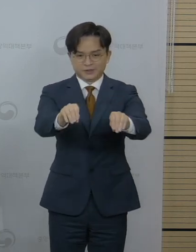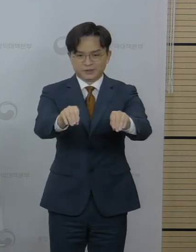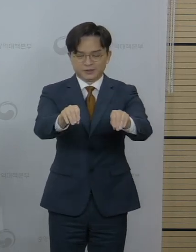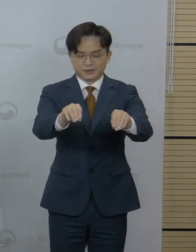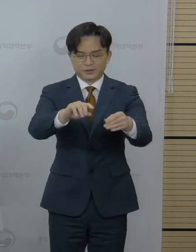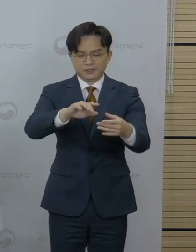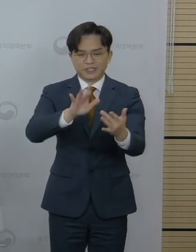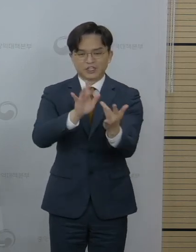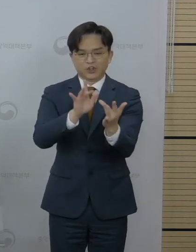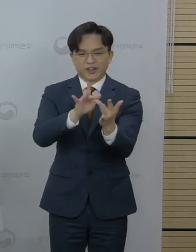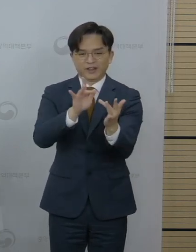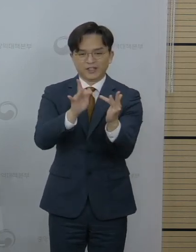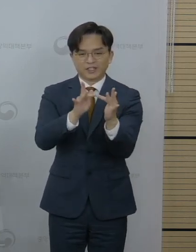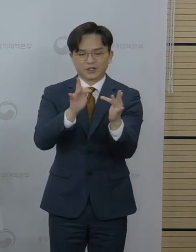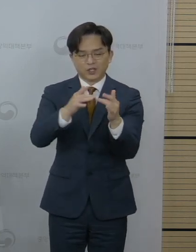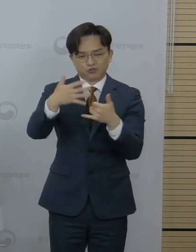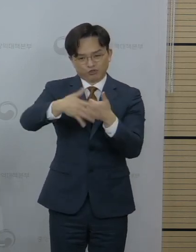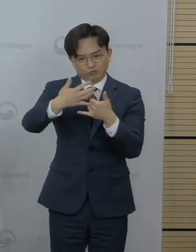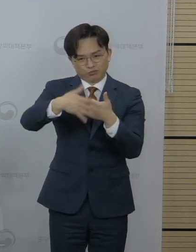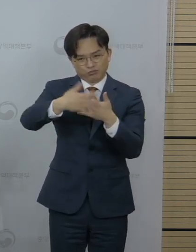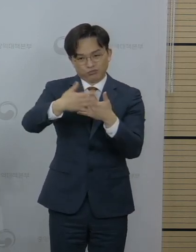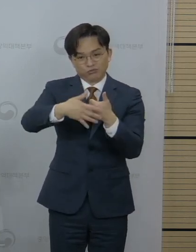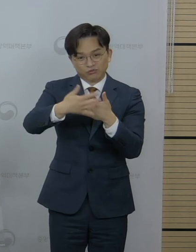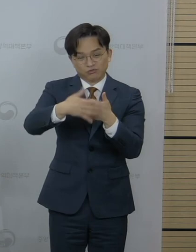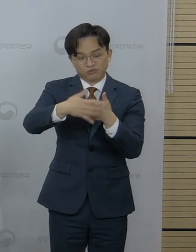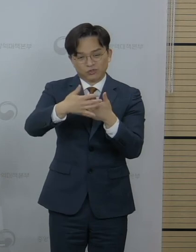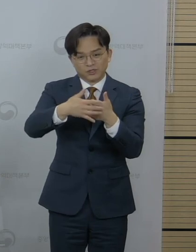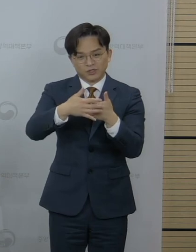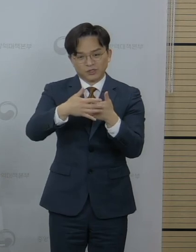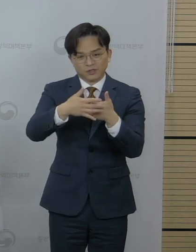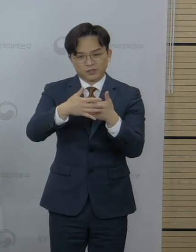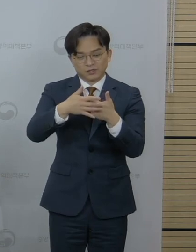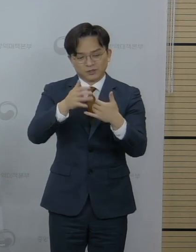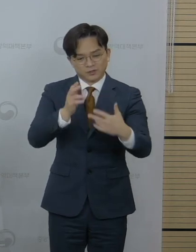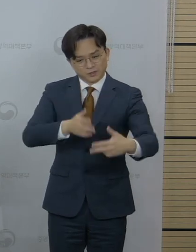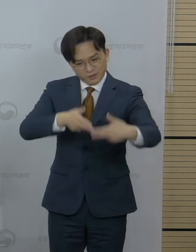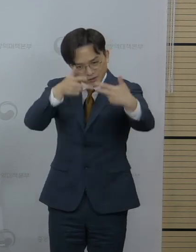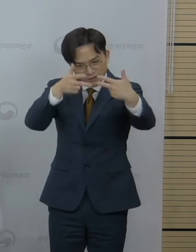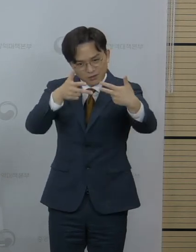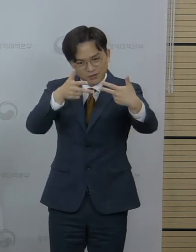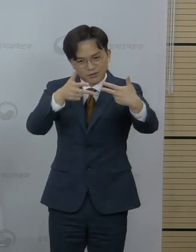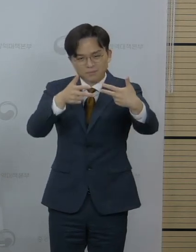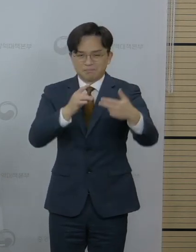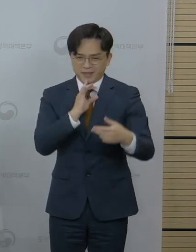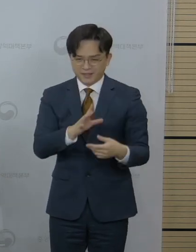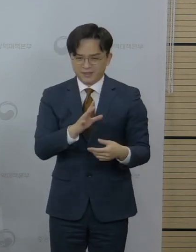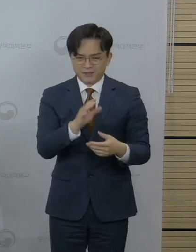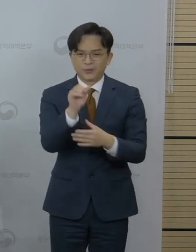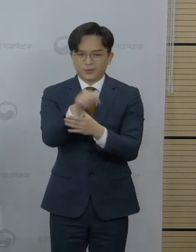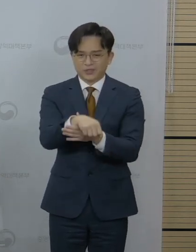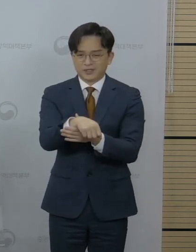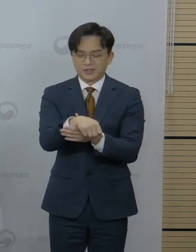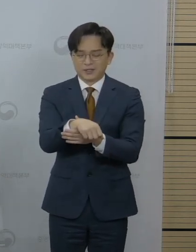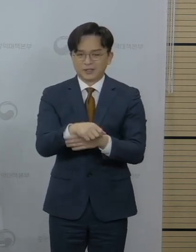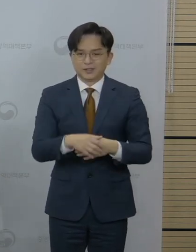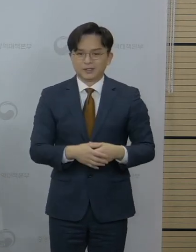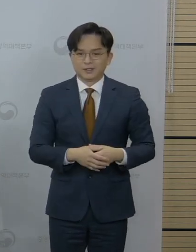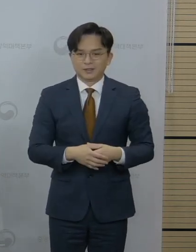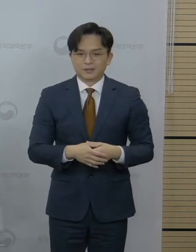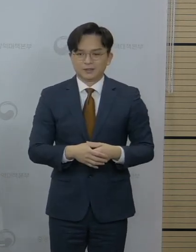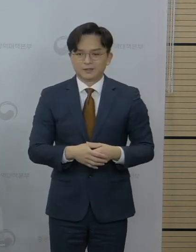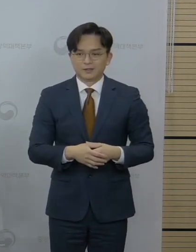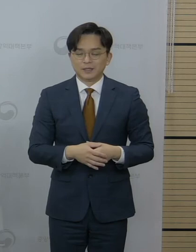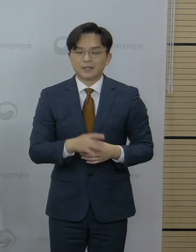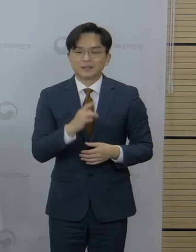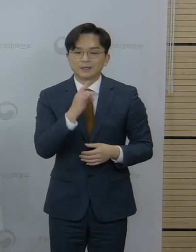예배를 하기 위해서 영상 제작이나 송출 등을 위하여서 모이는 인력 제한을 20명 이내로